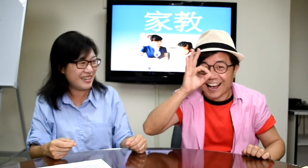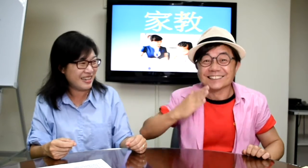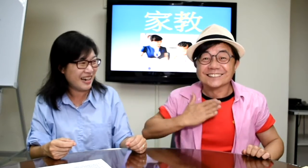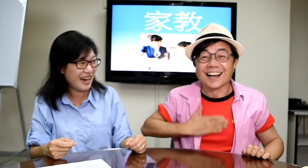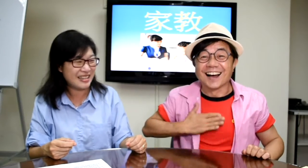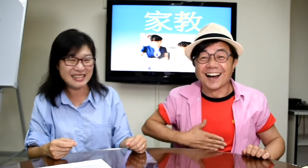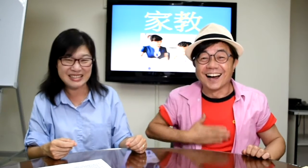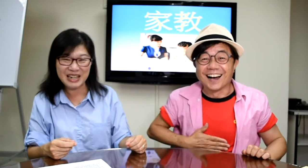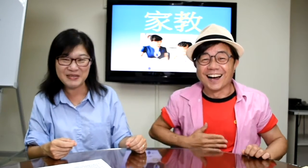听听看，知道吗？